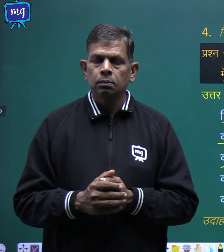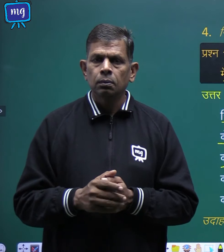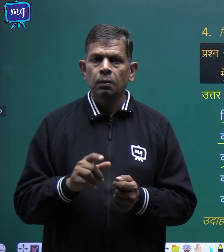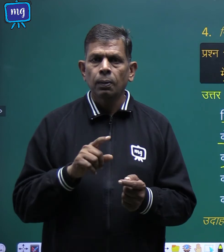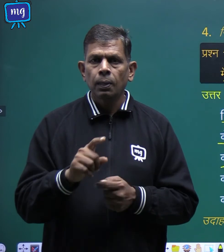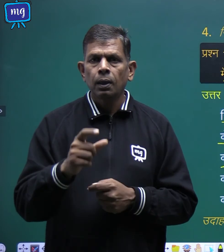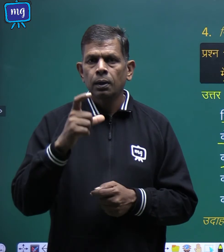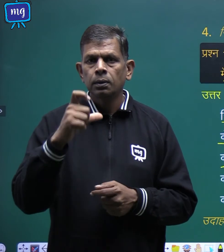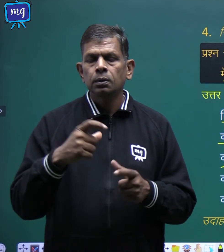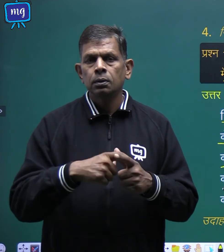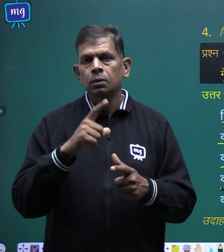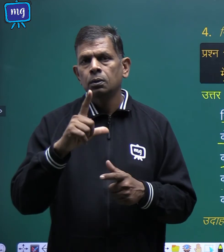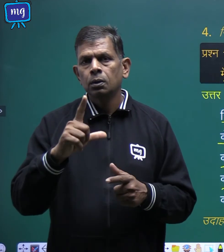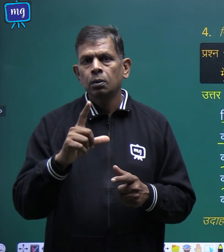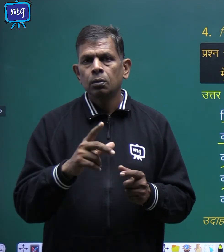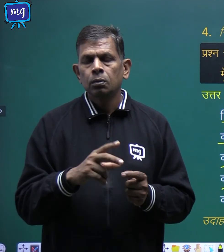ऐसी कोशिकाओं वाले